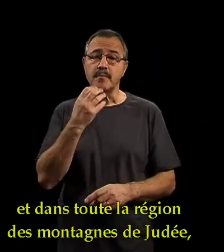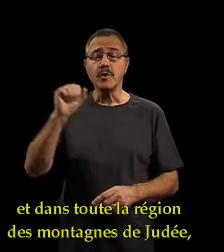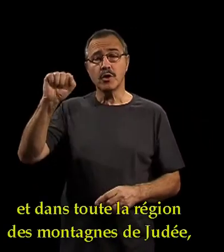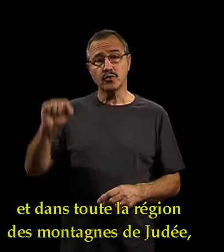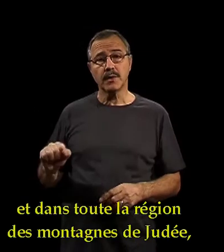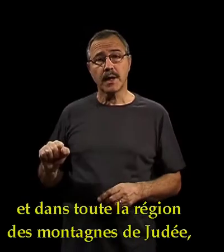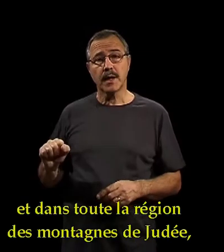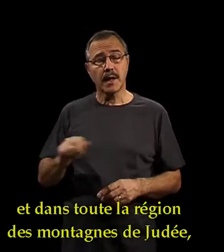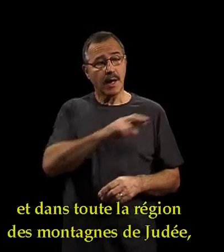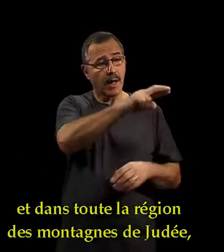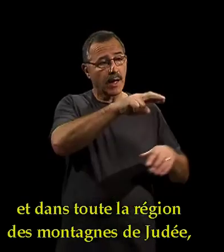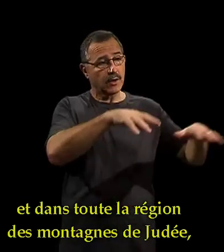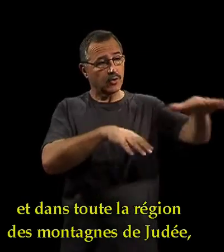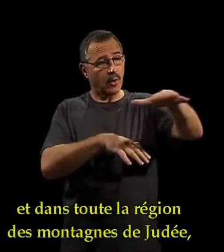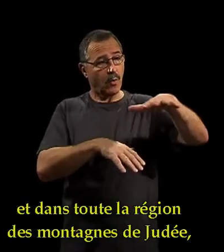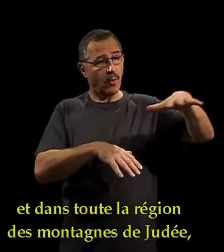Et dans toute la région des montagnes de Judée,